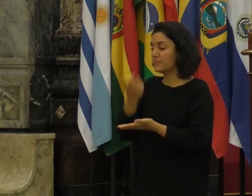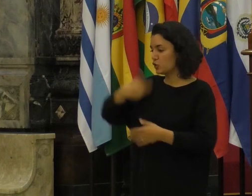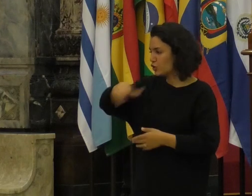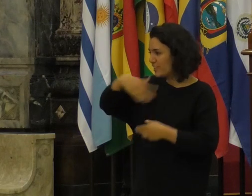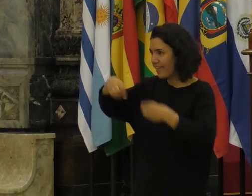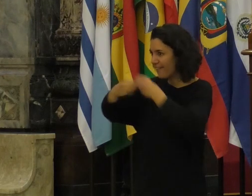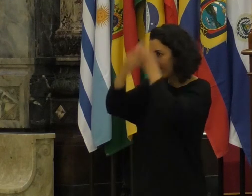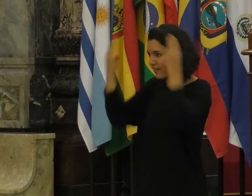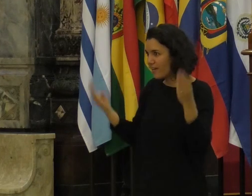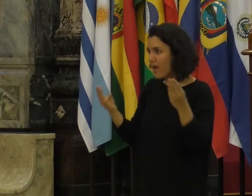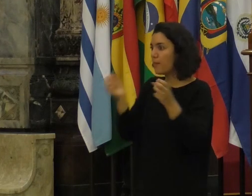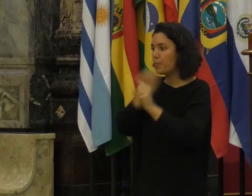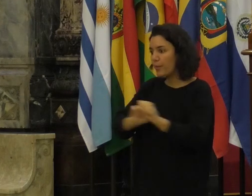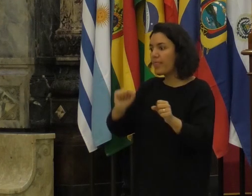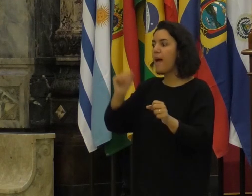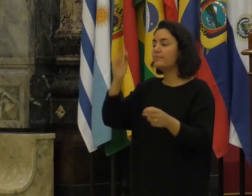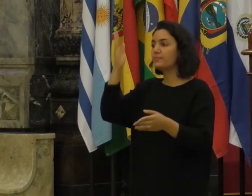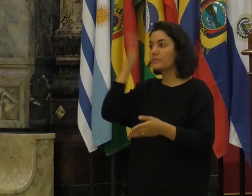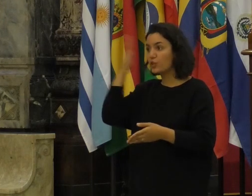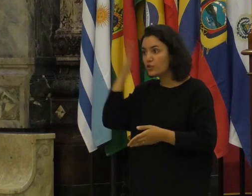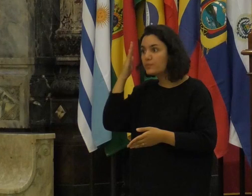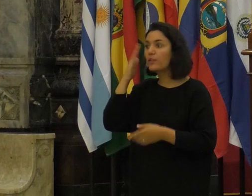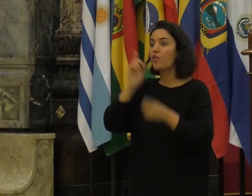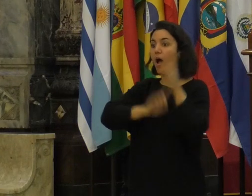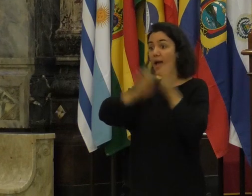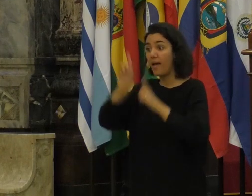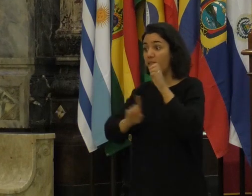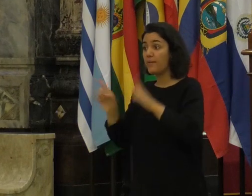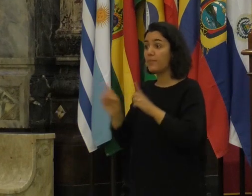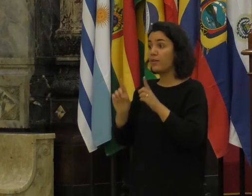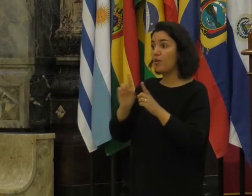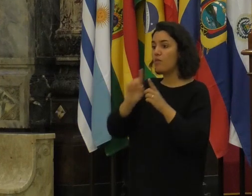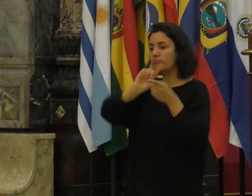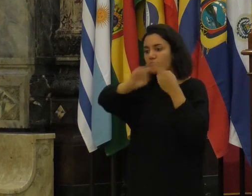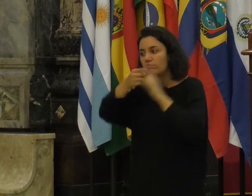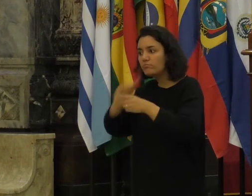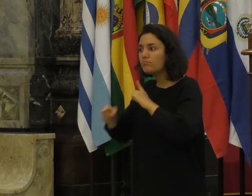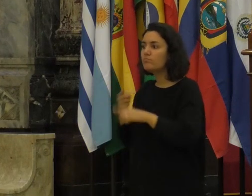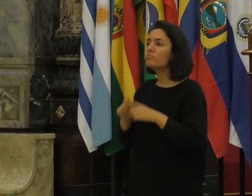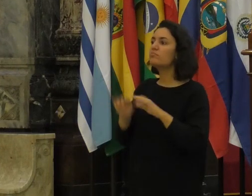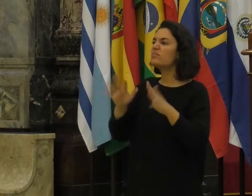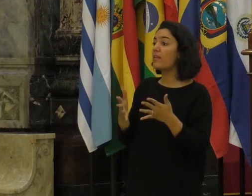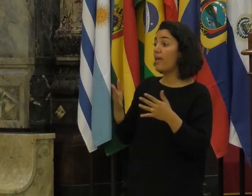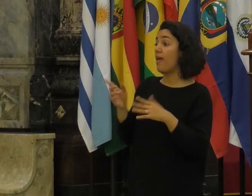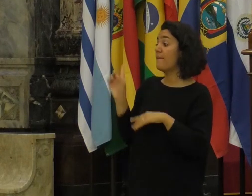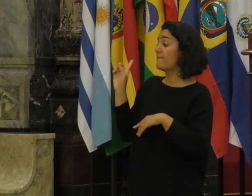capaz de articular el conocimiento académico con formas de conocimiento surgidas de las prácticas